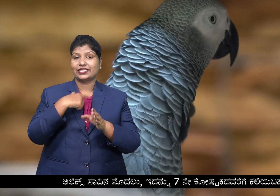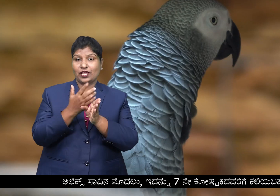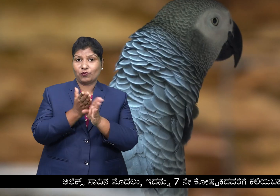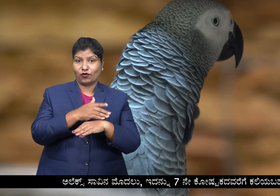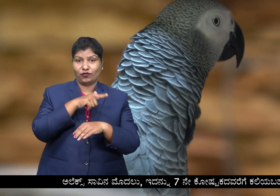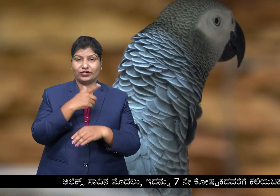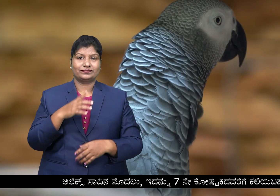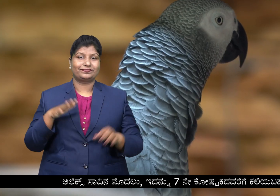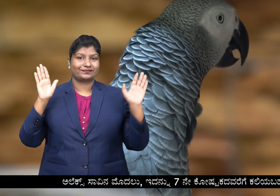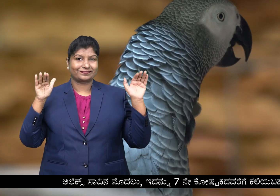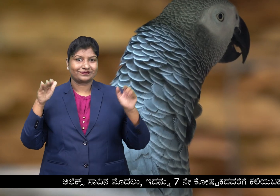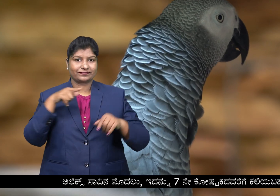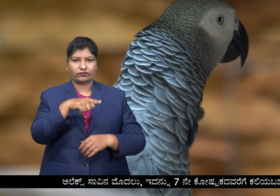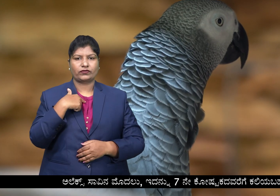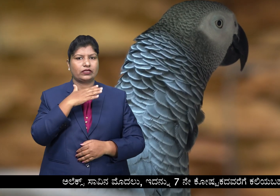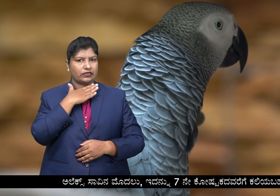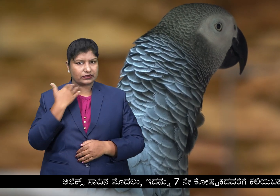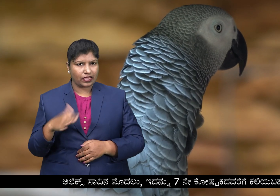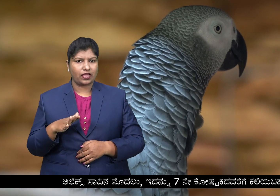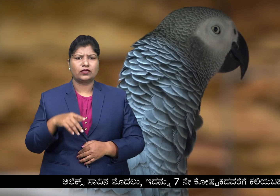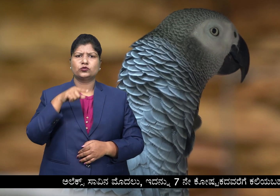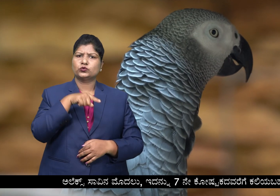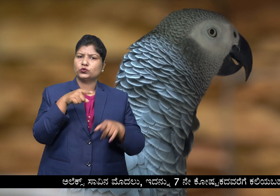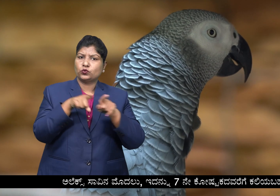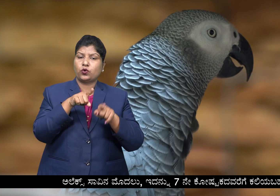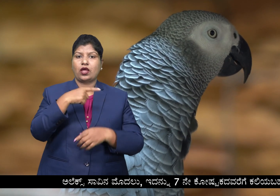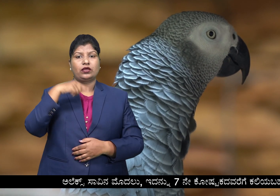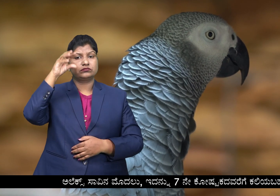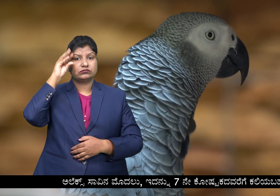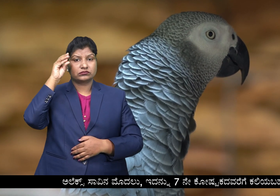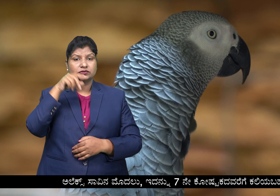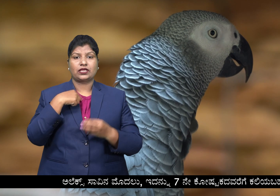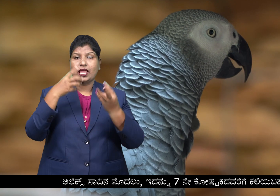ಅಲೆಕ್ಸ್ ಸಾವಿನ ಮೊದಲು ಇನ್ನು 7ನೇ ಕೋಷ್ಟಕದವರೆಗೆ ಕಲಿಯಬಹುದು.